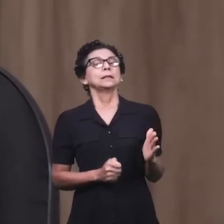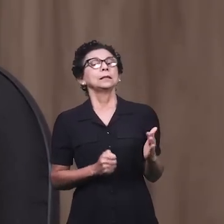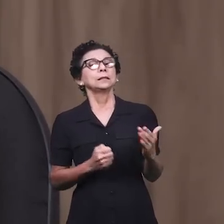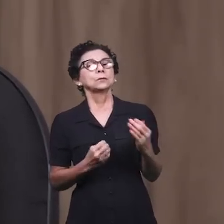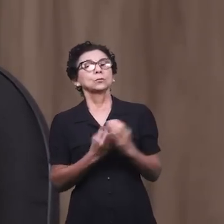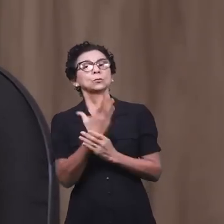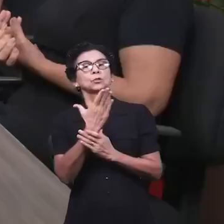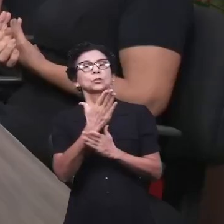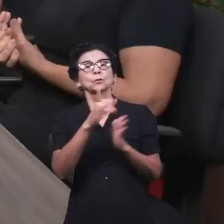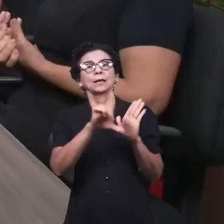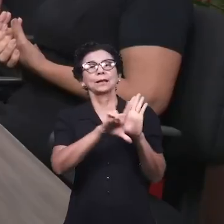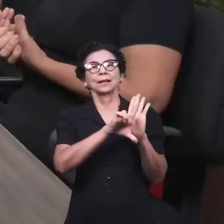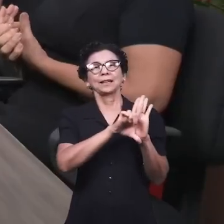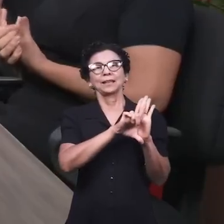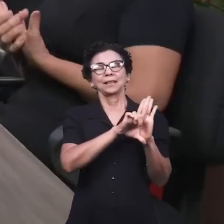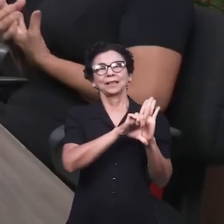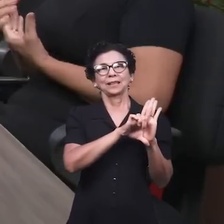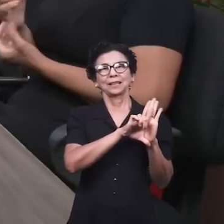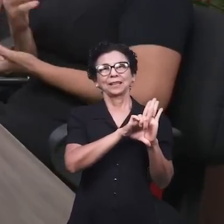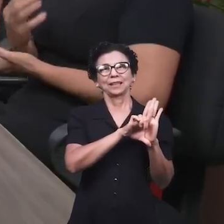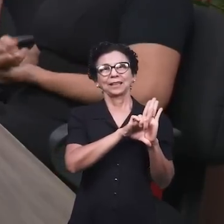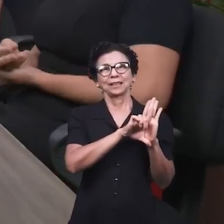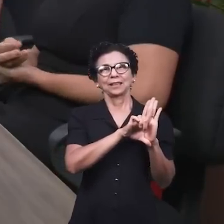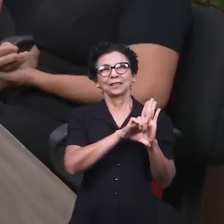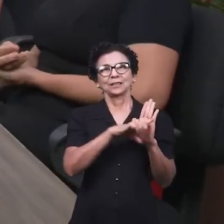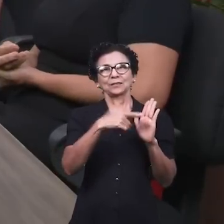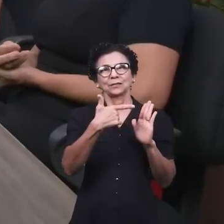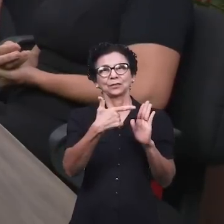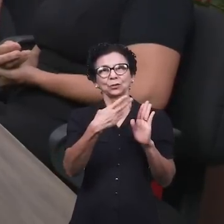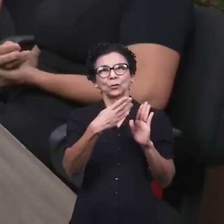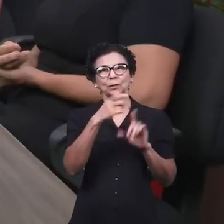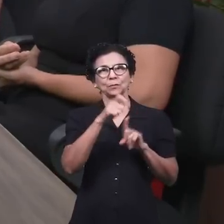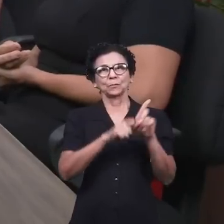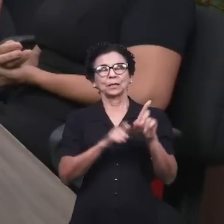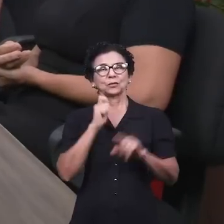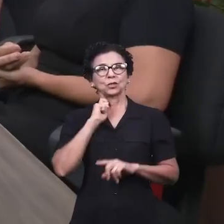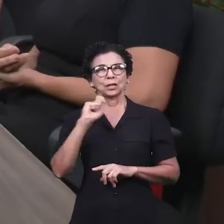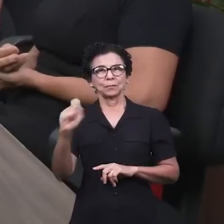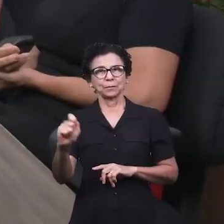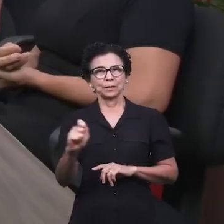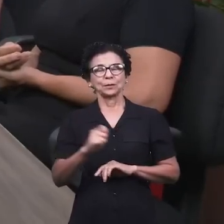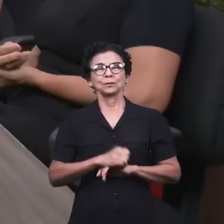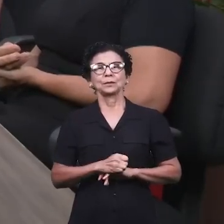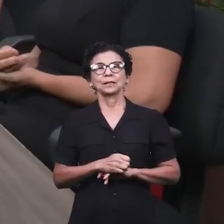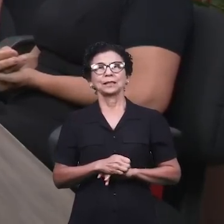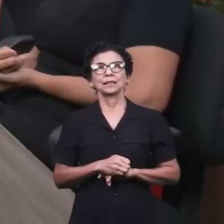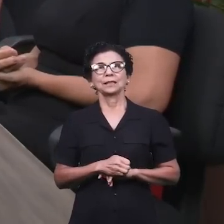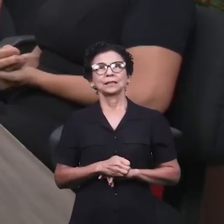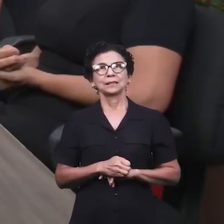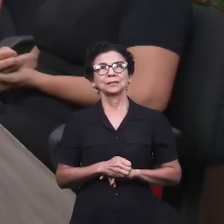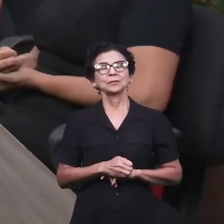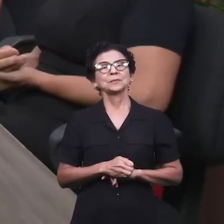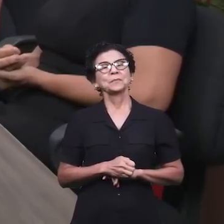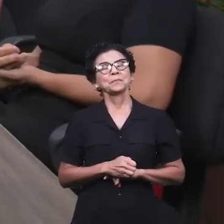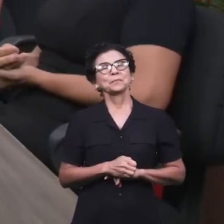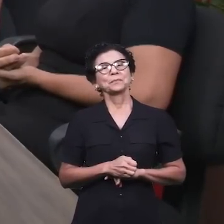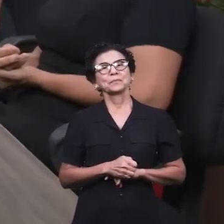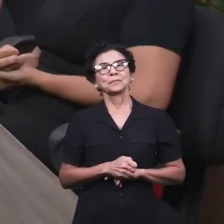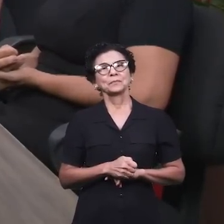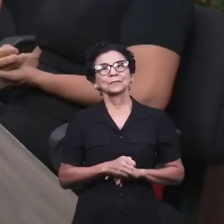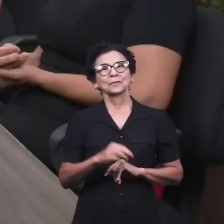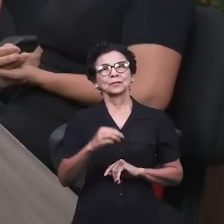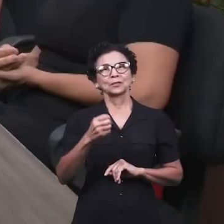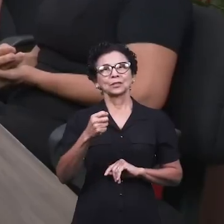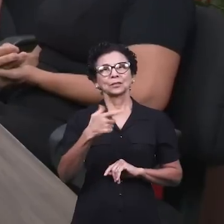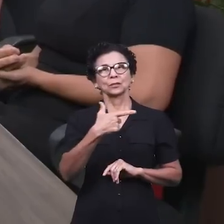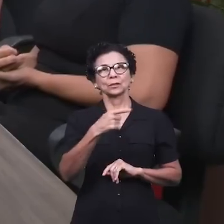a lei, né, que foi dia 24 de abril de 2002, né, a lei de 10.436. Ela é bem